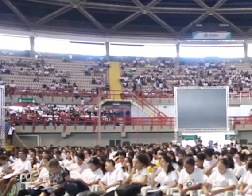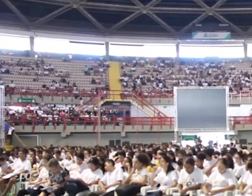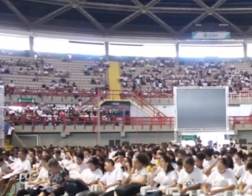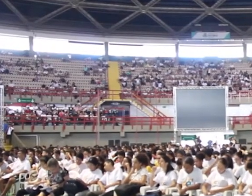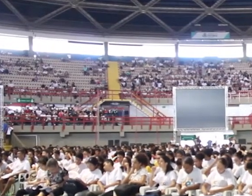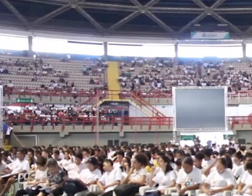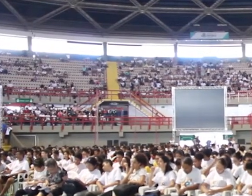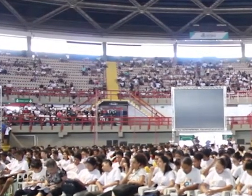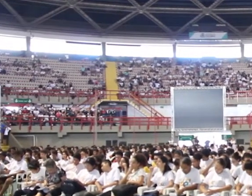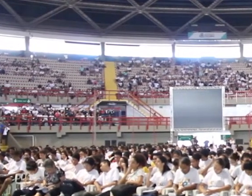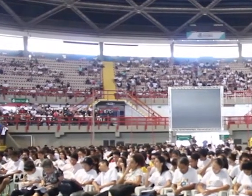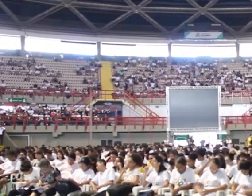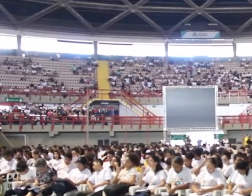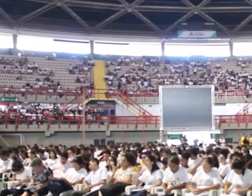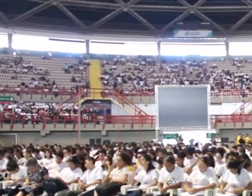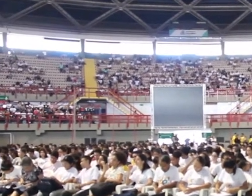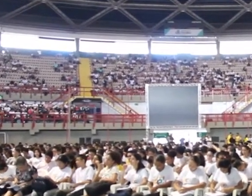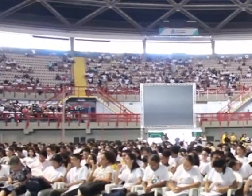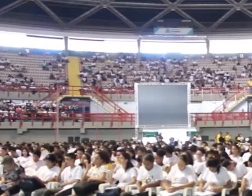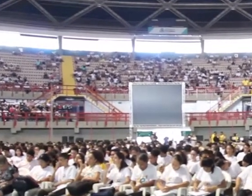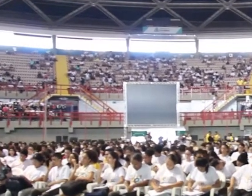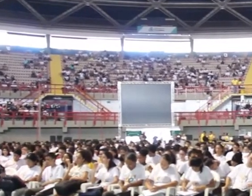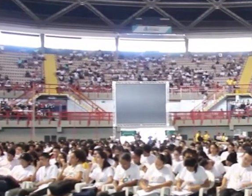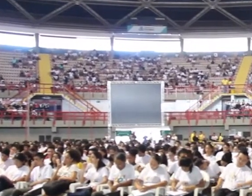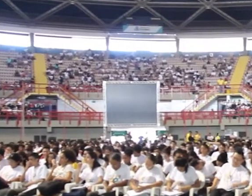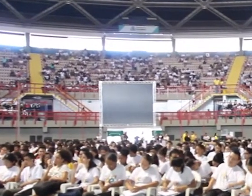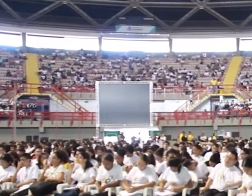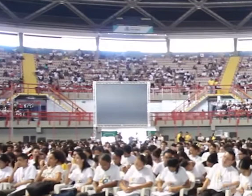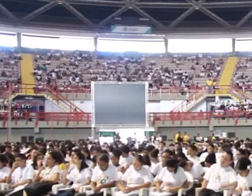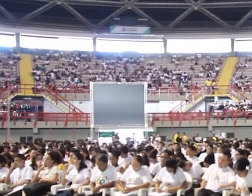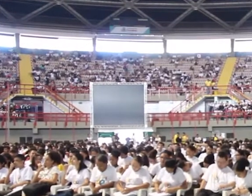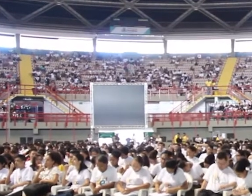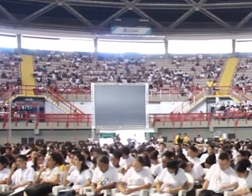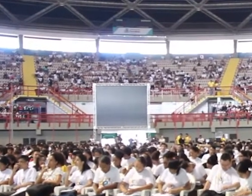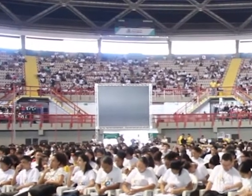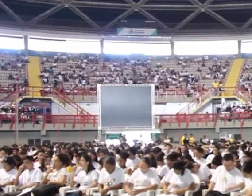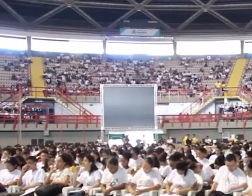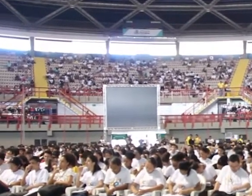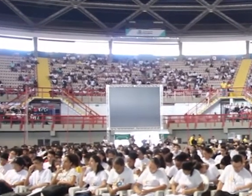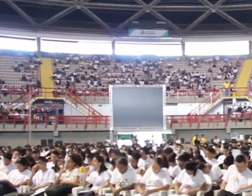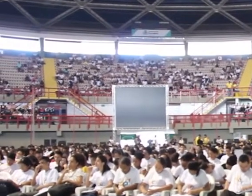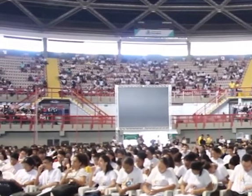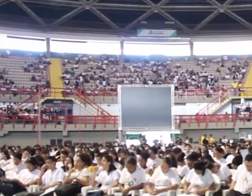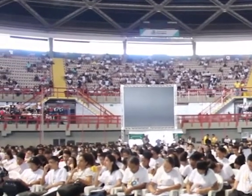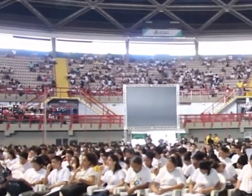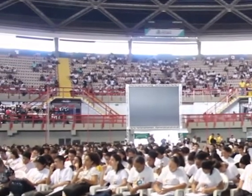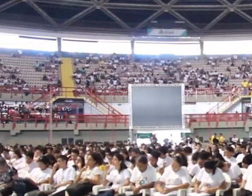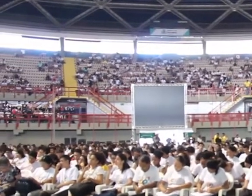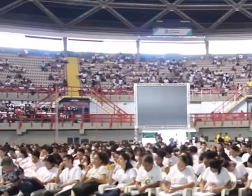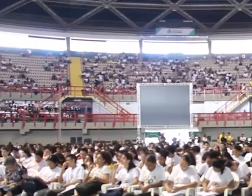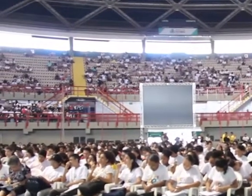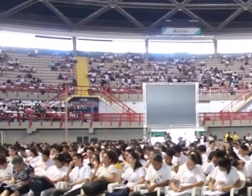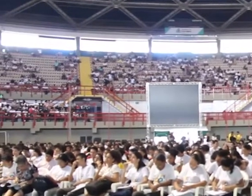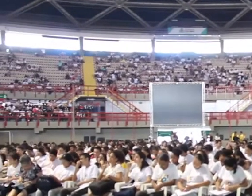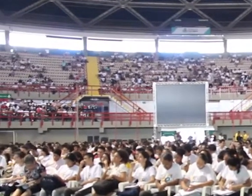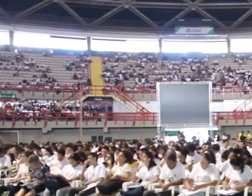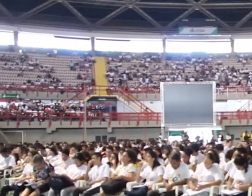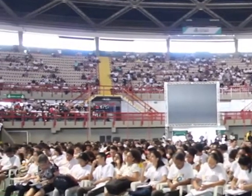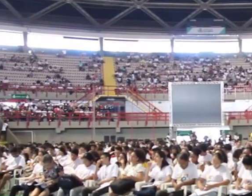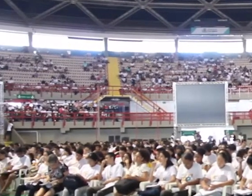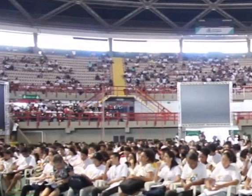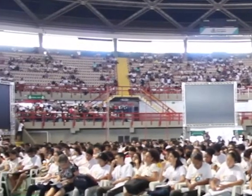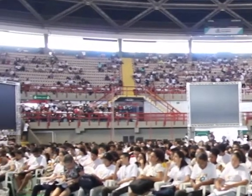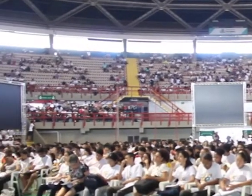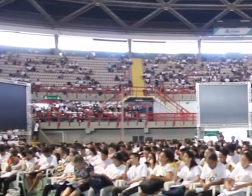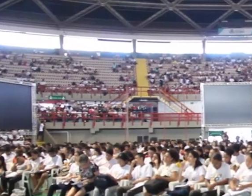item C que o servo era subordinado na cidade. O camponês era subordinado na cidade. O camponês já era subordinado antes. Não